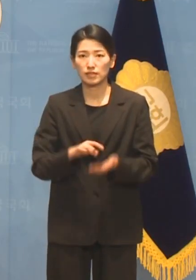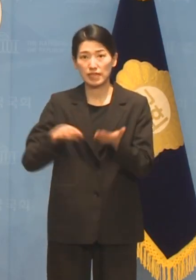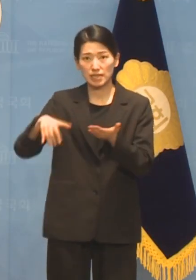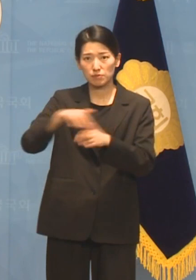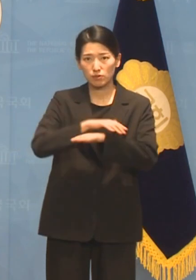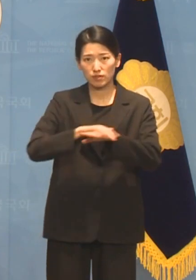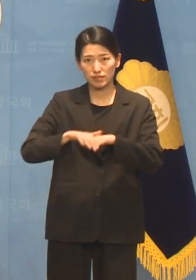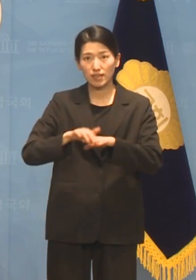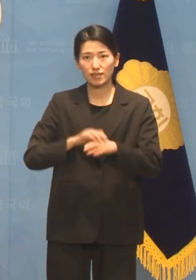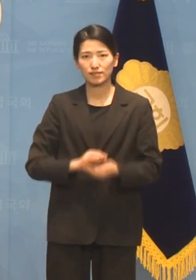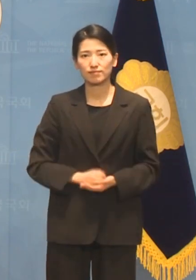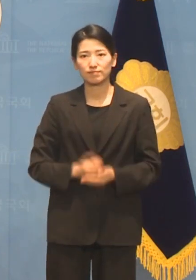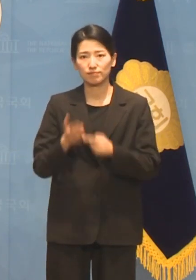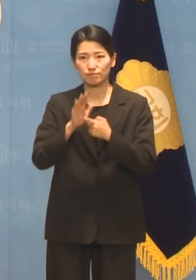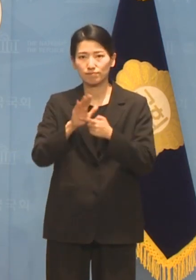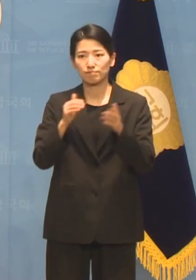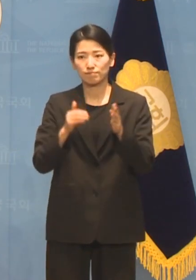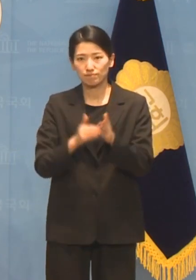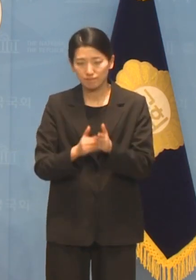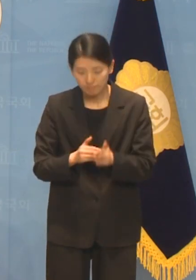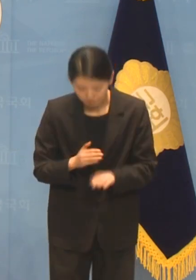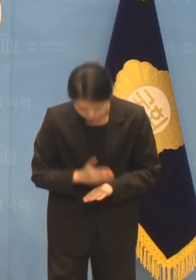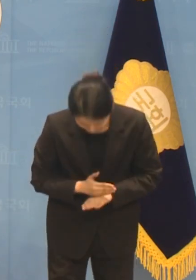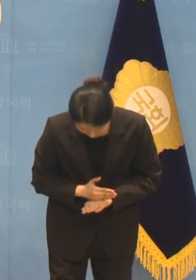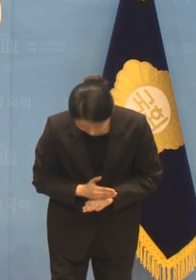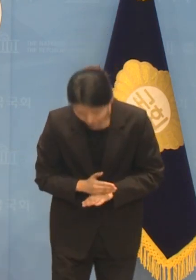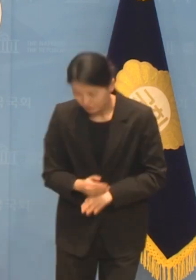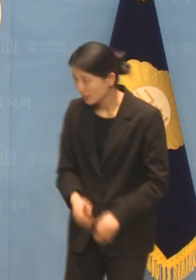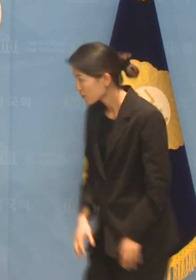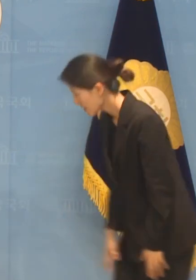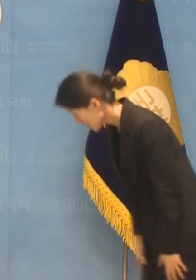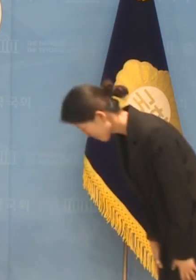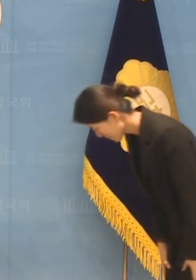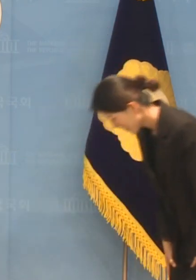이상 브리핑 마치겠습니다. 고맙습니다.